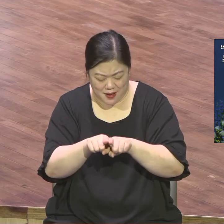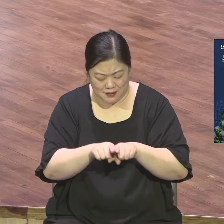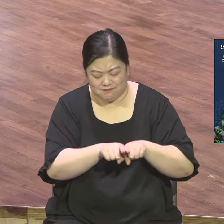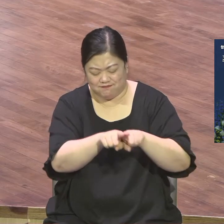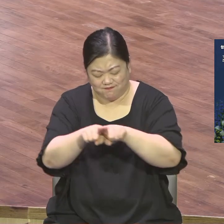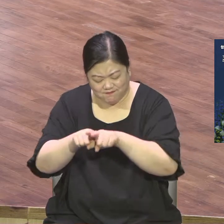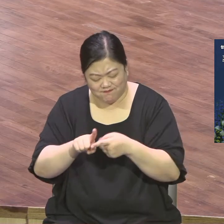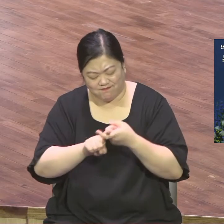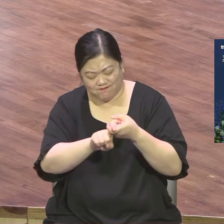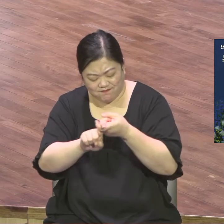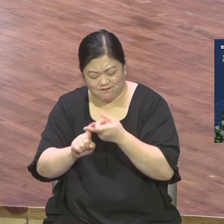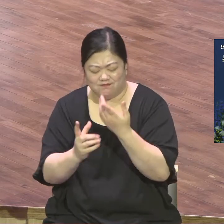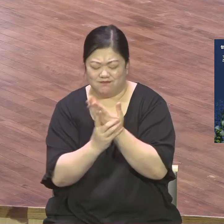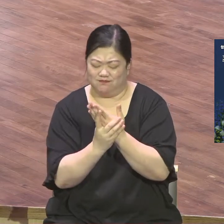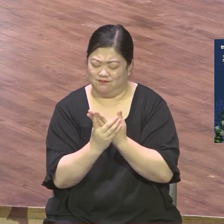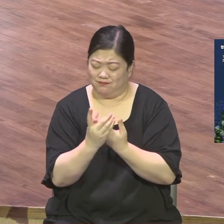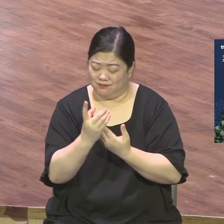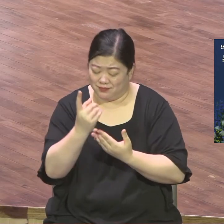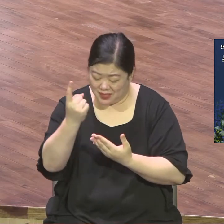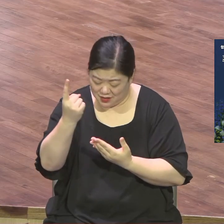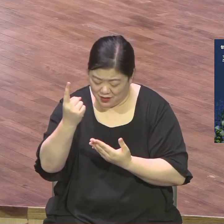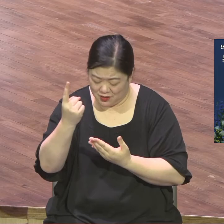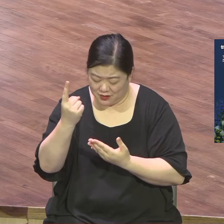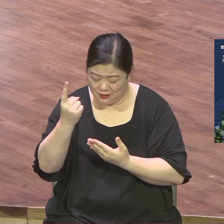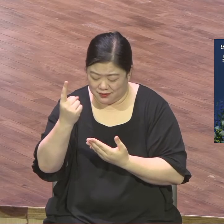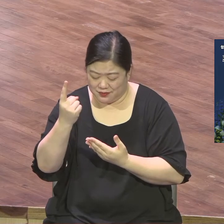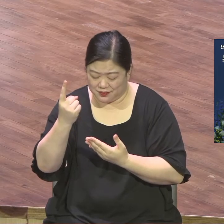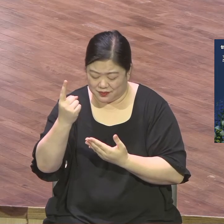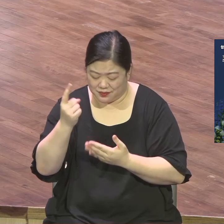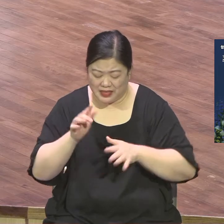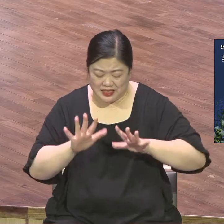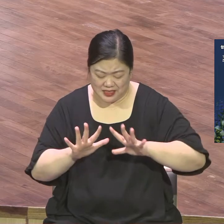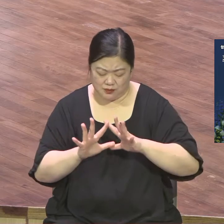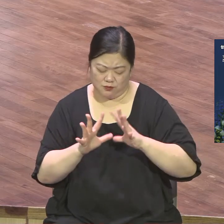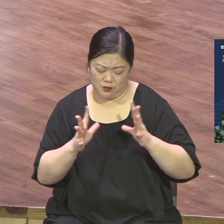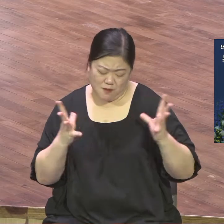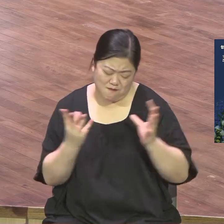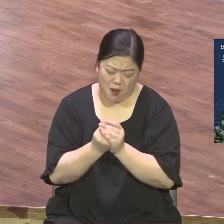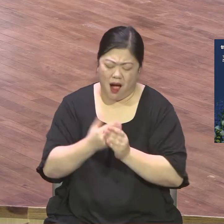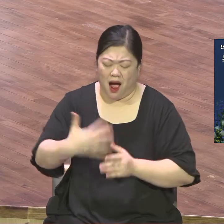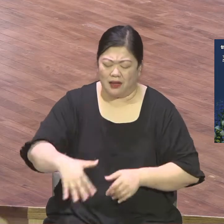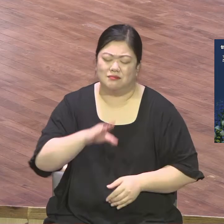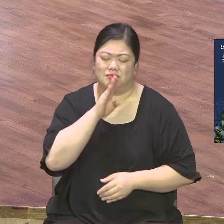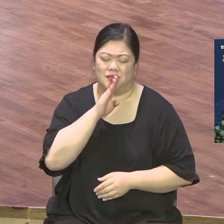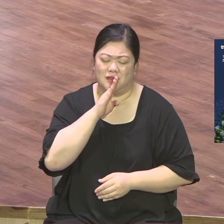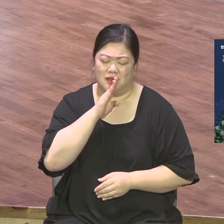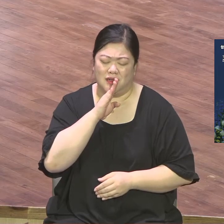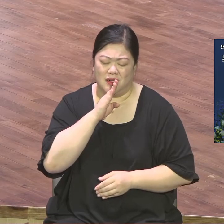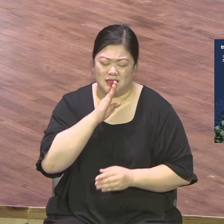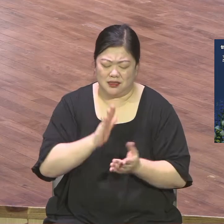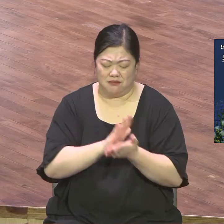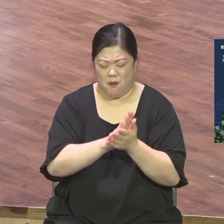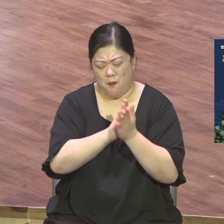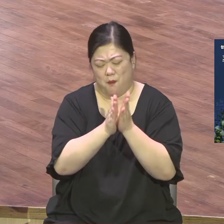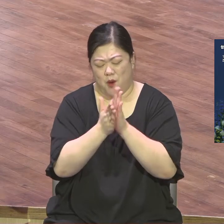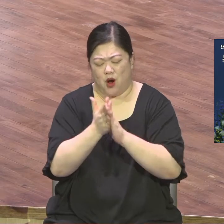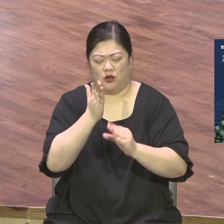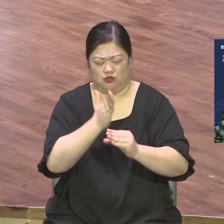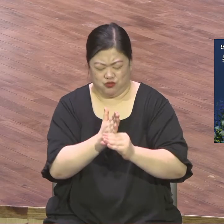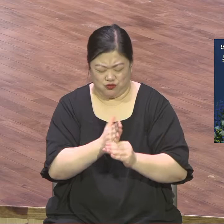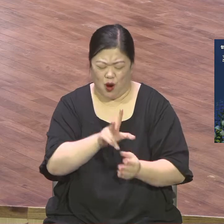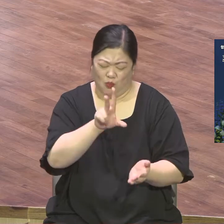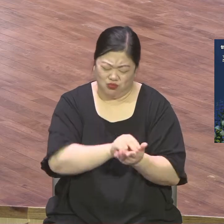지어져가는 우리가 이제 지금은 아직까지 우리가 성화되지 못해서 공사 중이지만은 이런 문제 저런